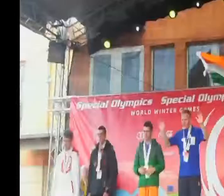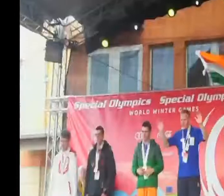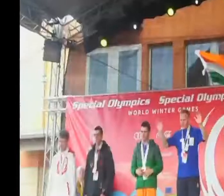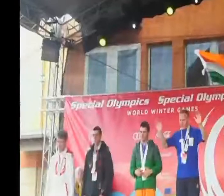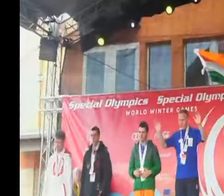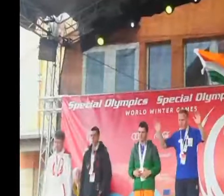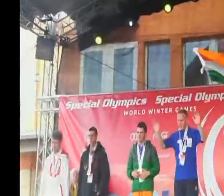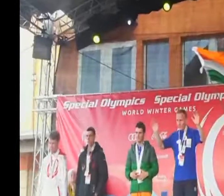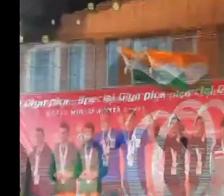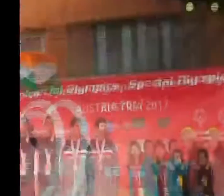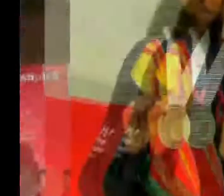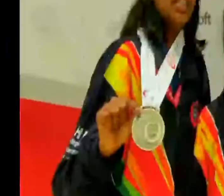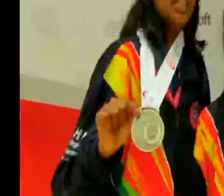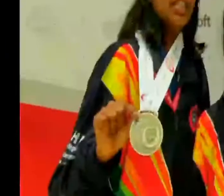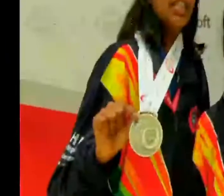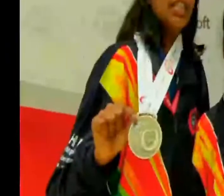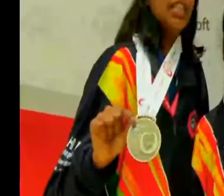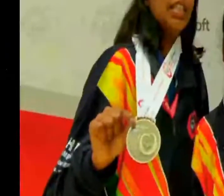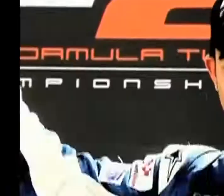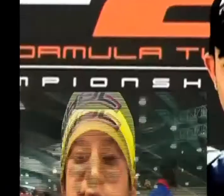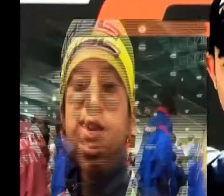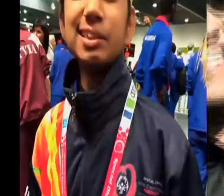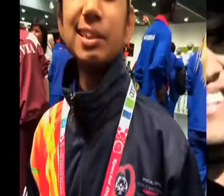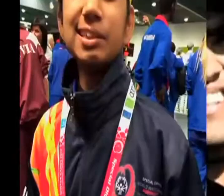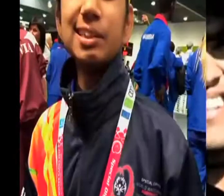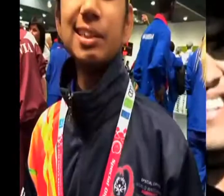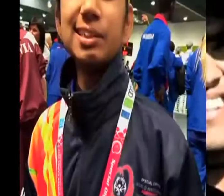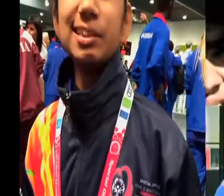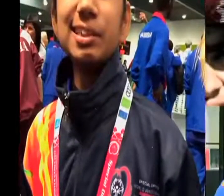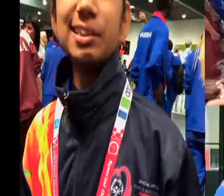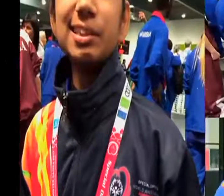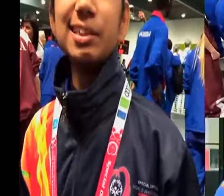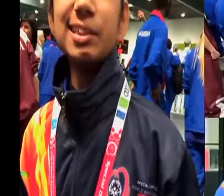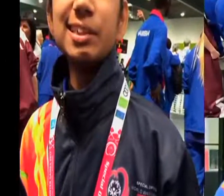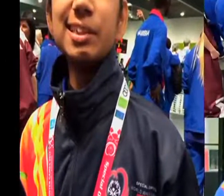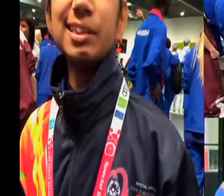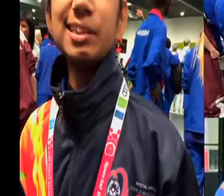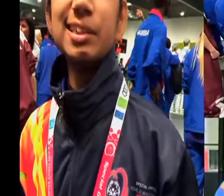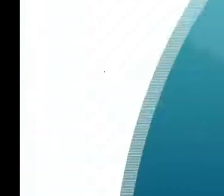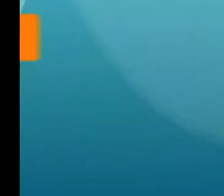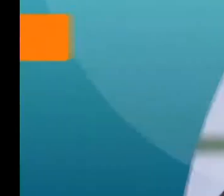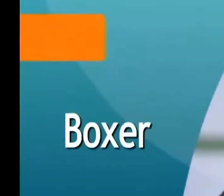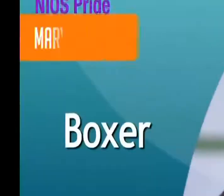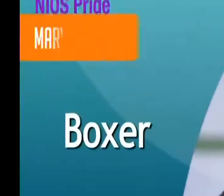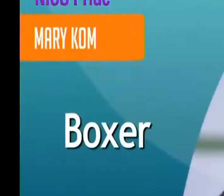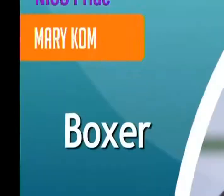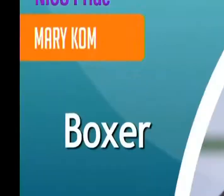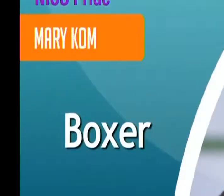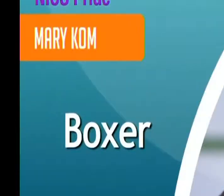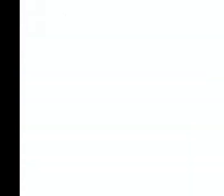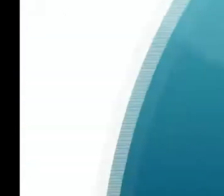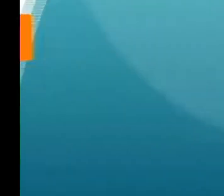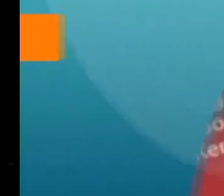रास्ता स्वयं चुने। कोई मन चाहा केंद्र चुने।